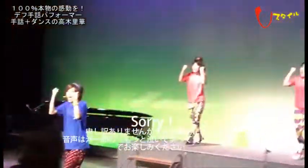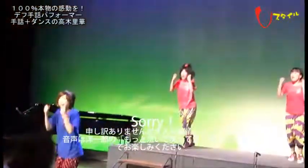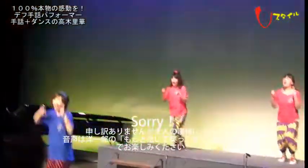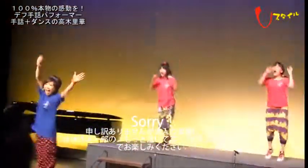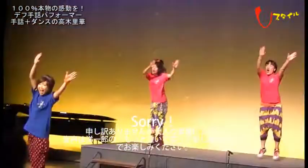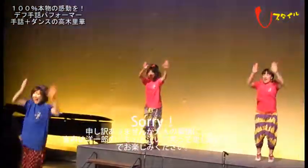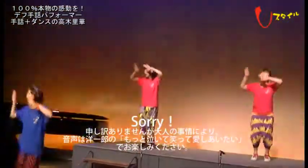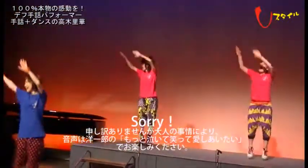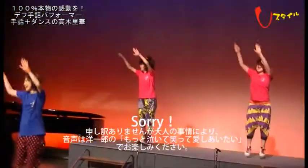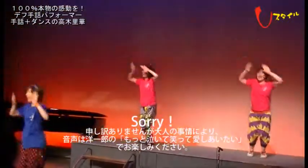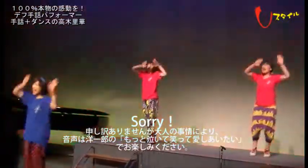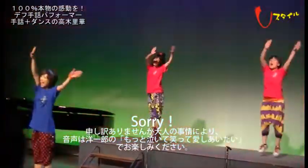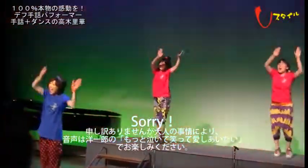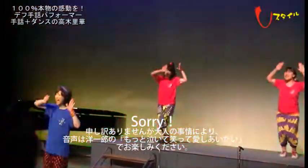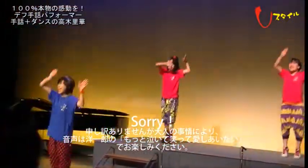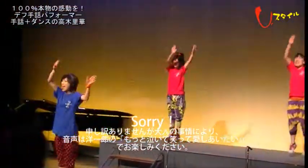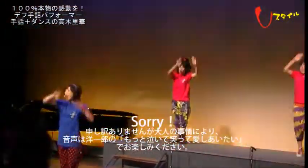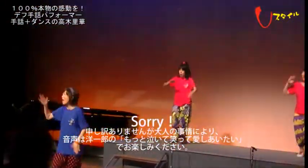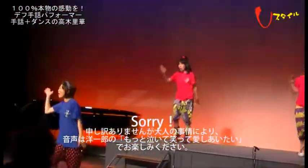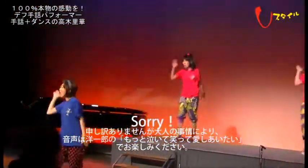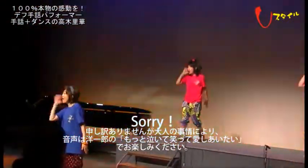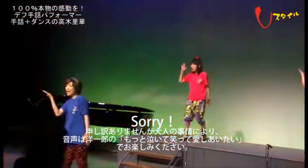mena